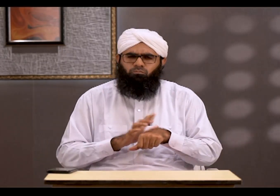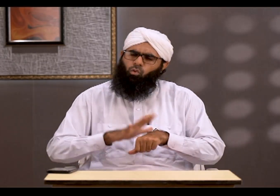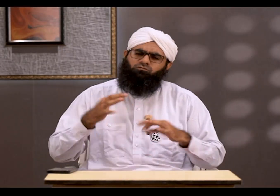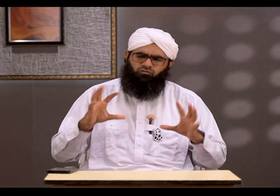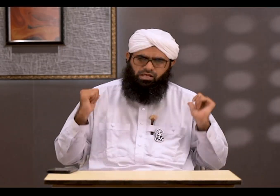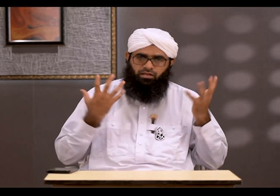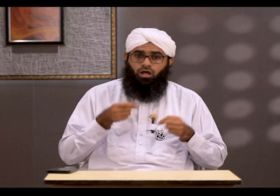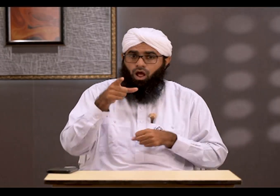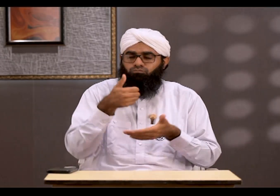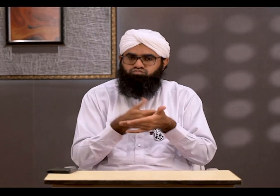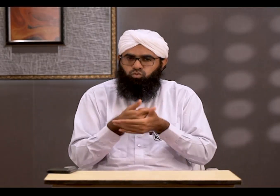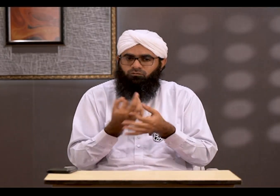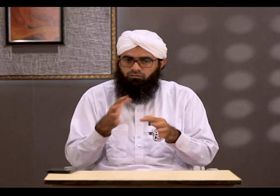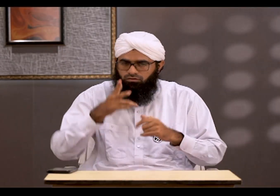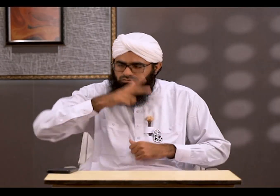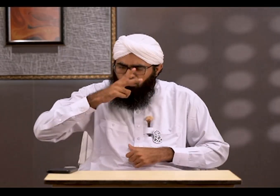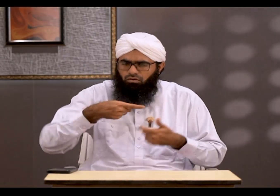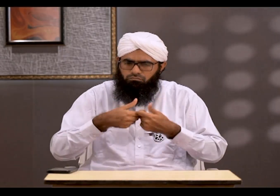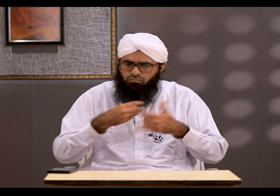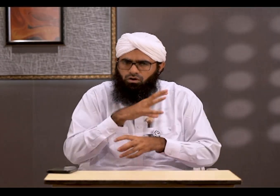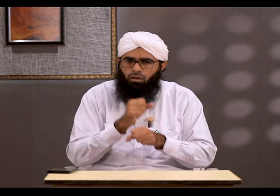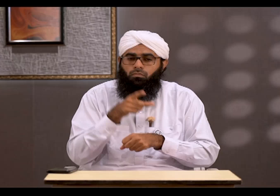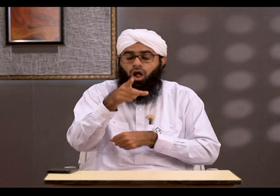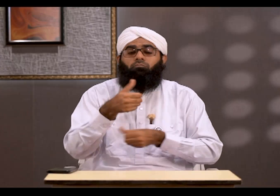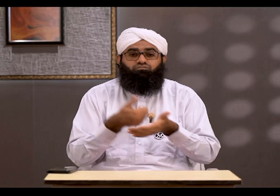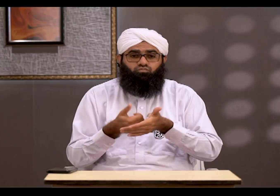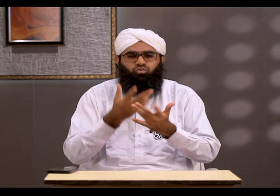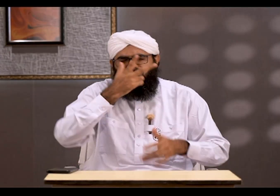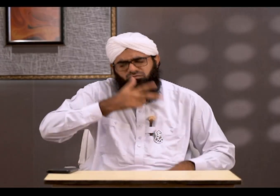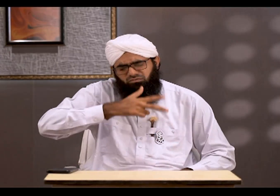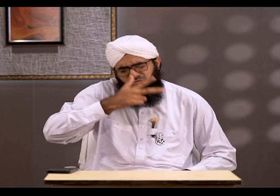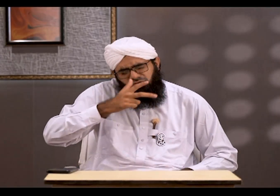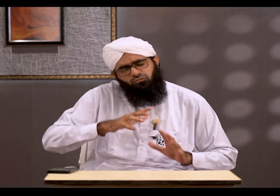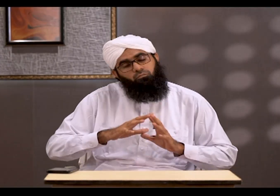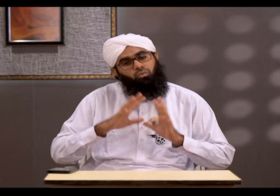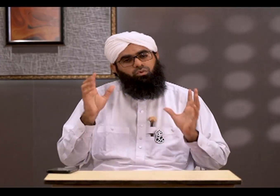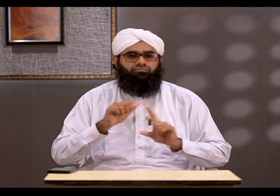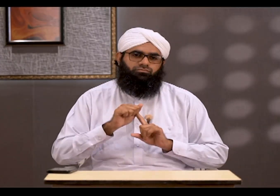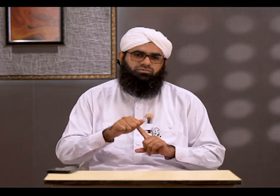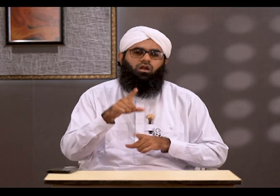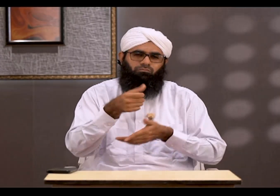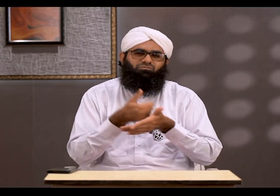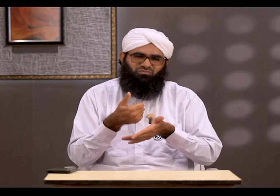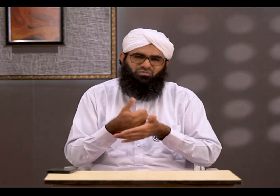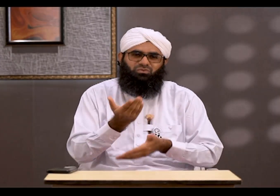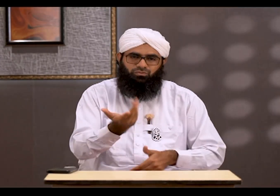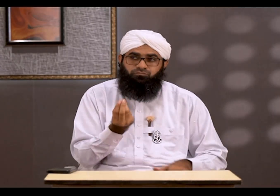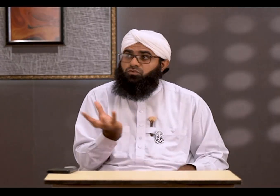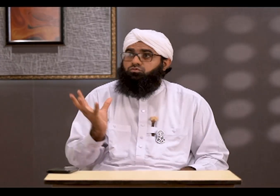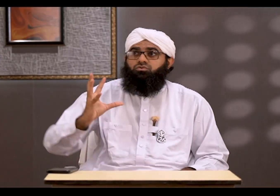کو مصروفیت سے پہلے غنیمت جانوں کے تحت ہو سکے تو نوافل کی کثرت کیجیے، کوشش کیجیے اور اپنے صبح سے لے کر رات